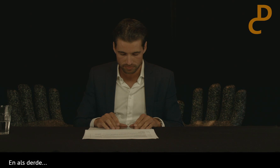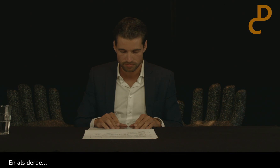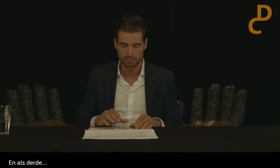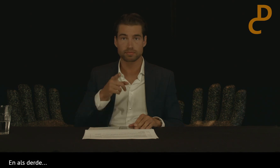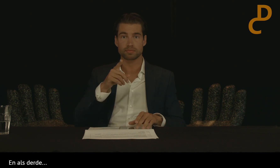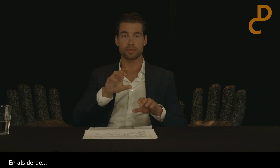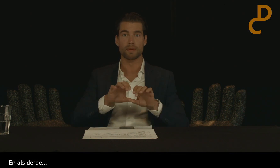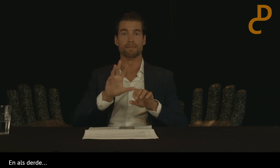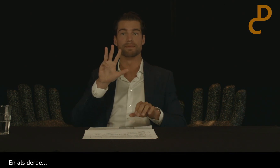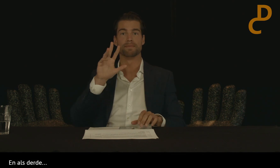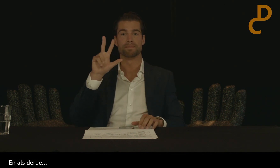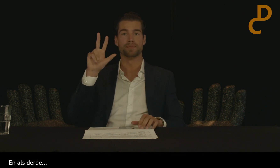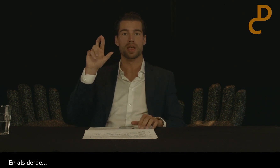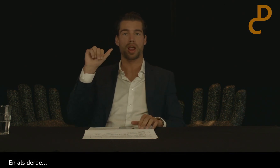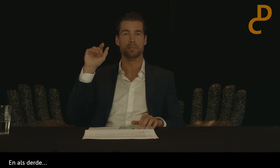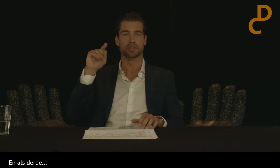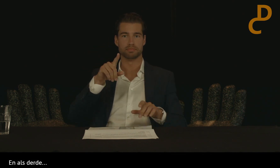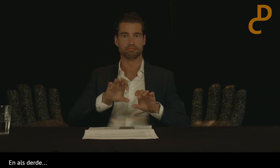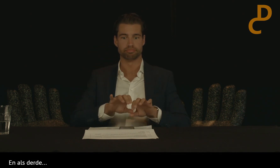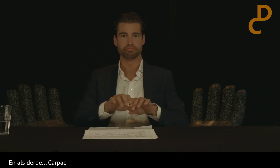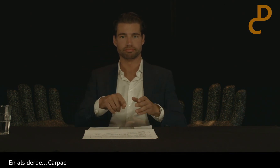carpaccio wraps. Dat is een wrap